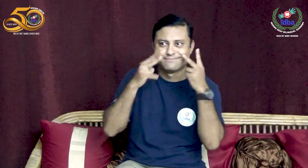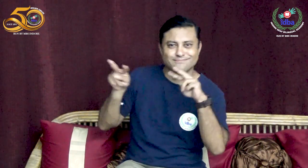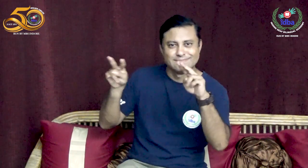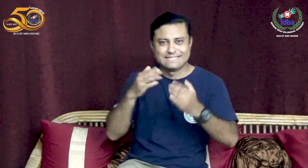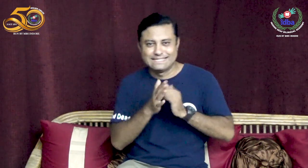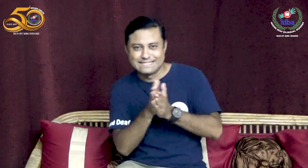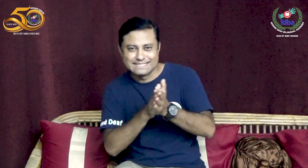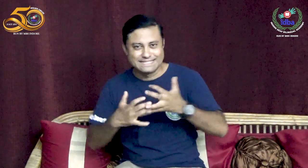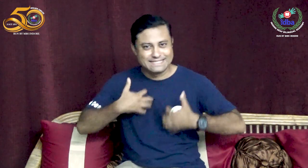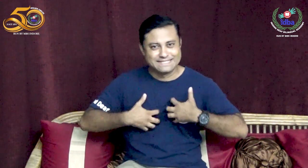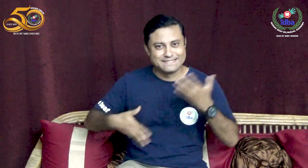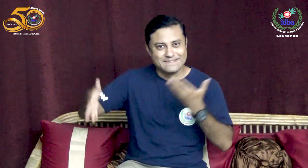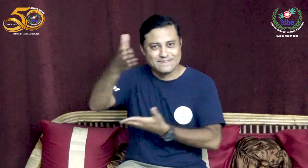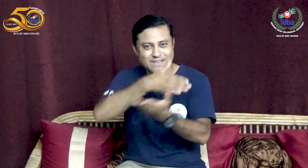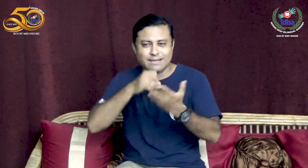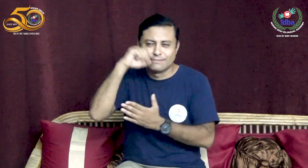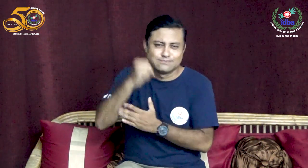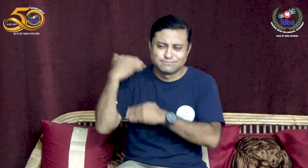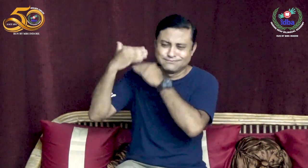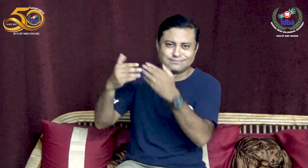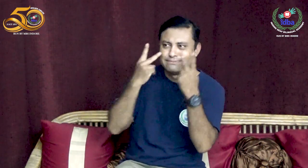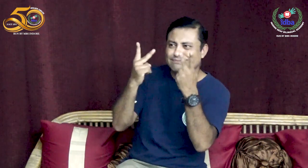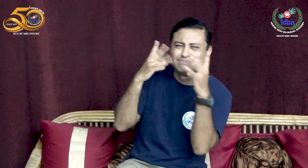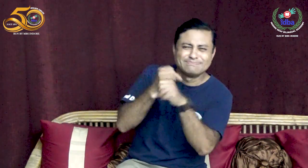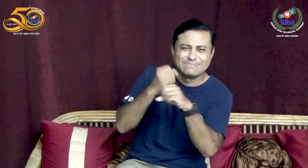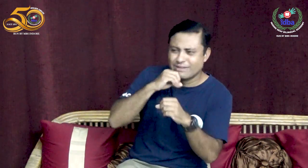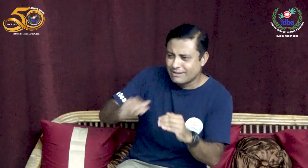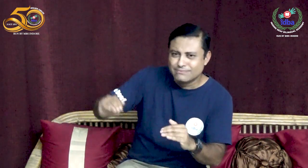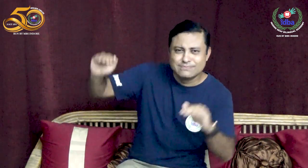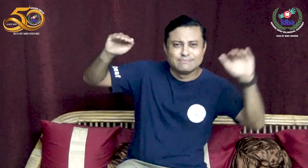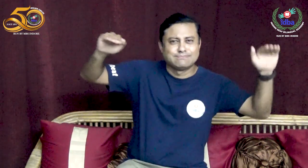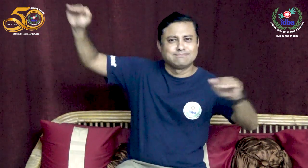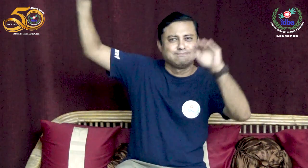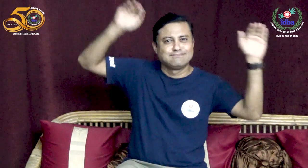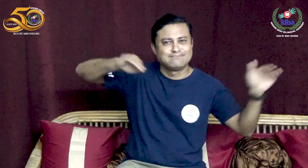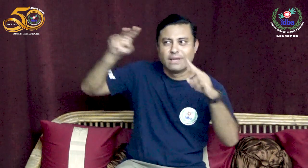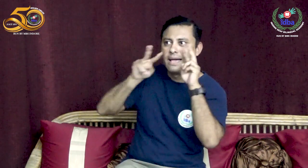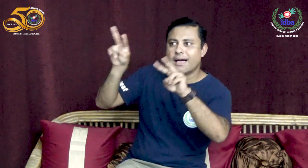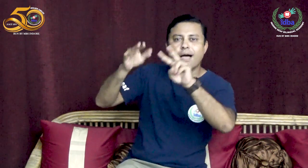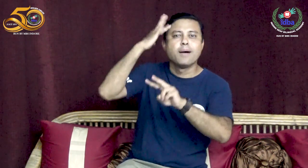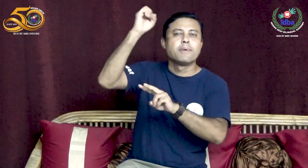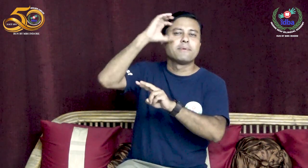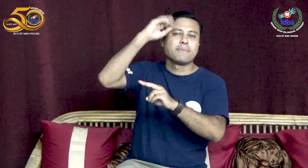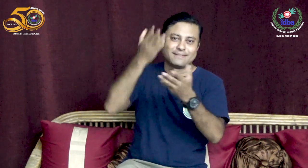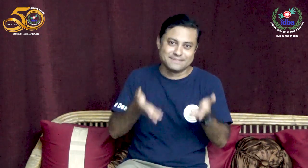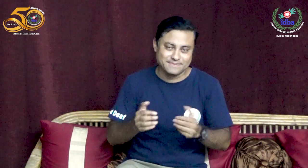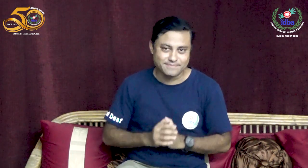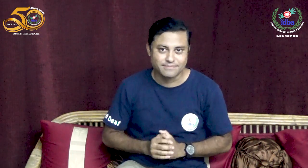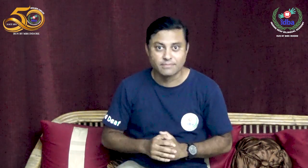पे बहुत सारे बच्चे आते हैं, स्टूडेंट्स पुराने आ रहे हैं और सभी का एक्साइटमेंट देख रहे हैं। जो बूढ़े लोग हैं वो भी आ रहे हैं, जो बड़े हो चुके हैं, बहुत सारे लोग जिन्हें हमें याद रखते हैं हम